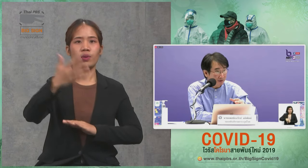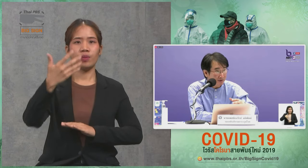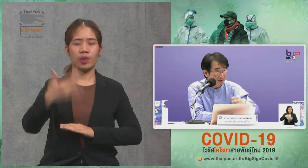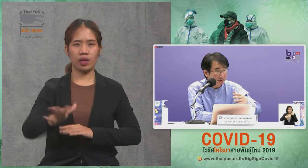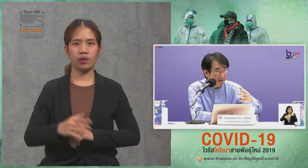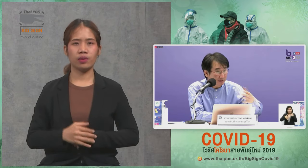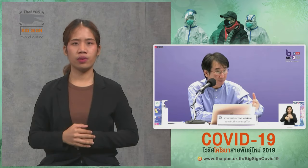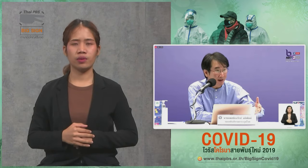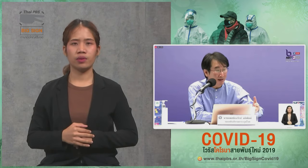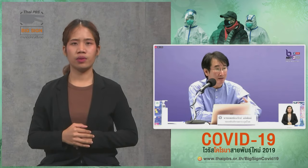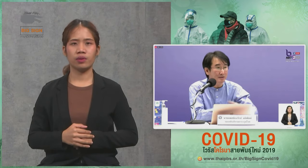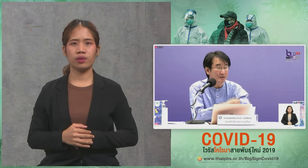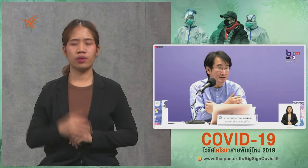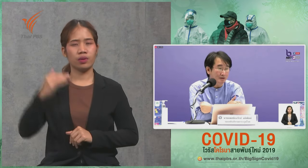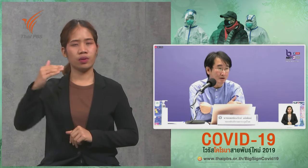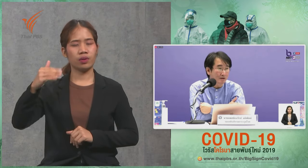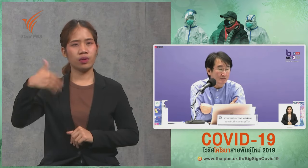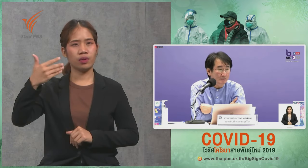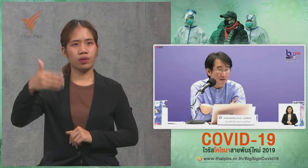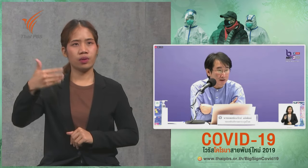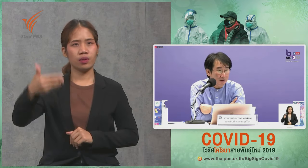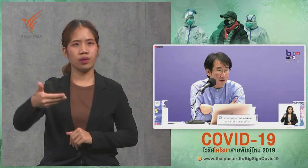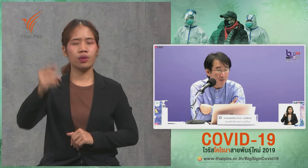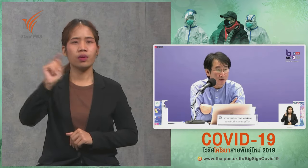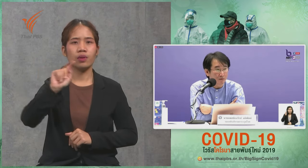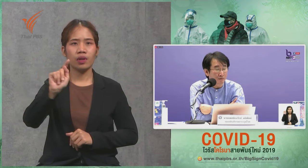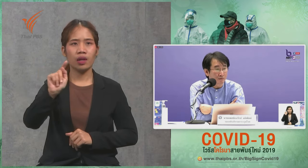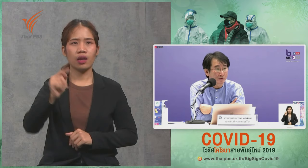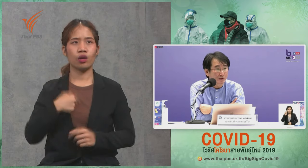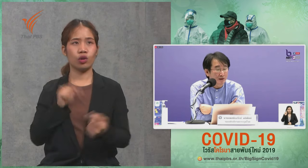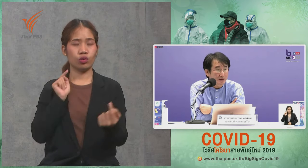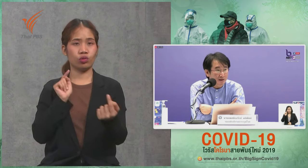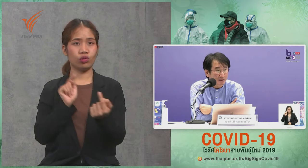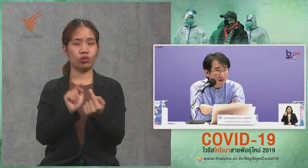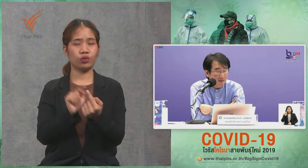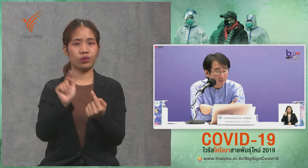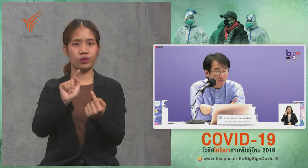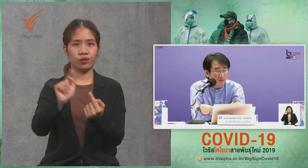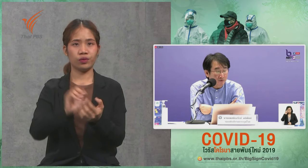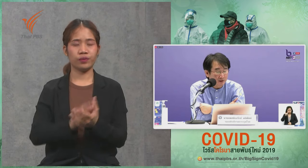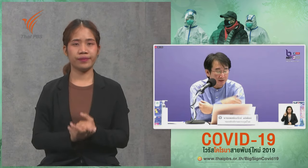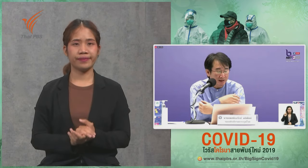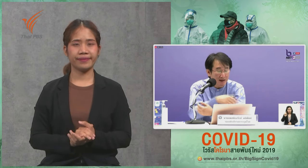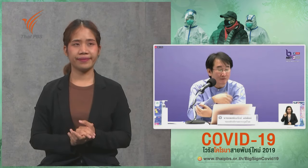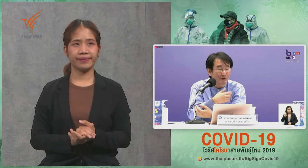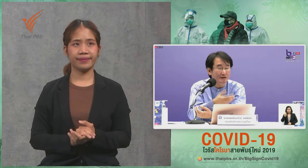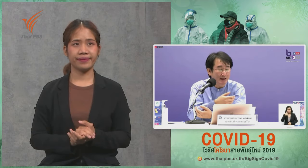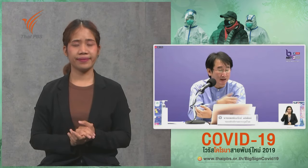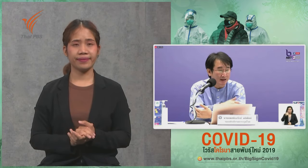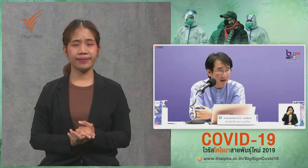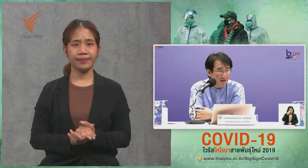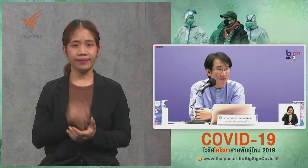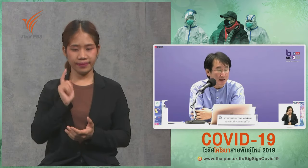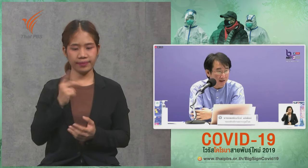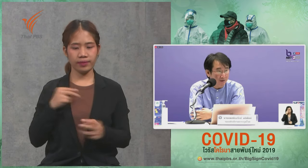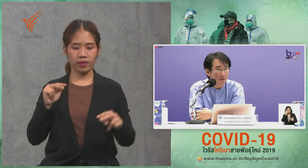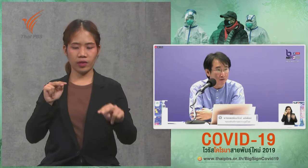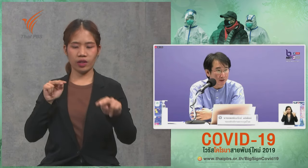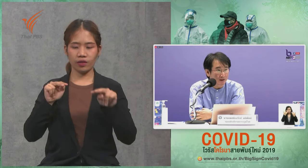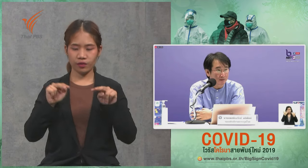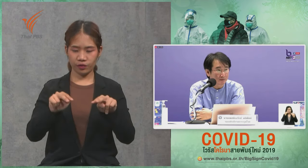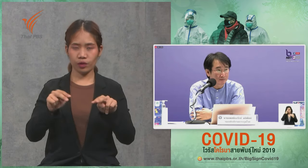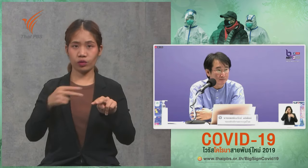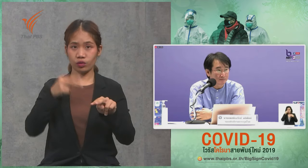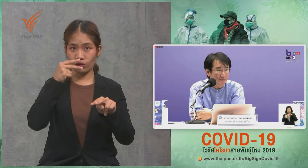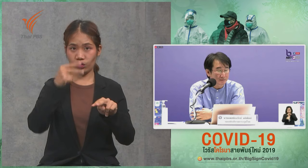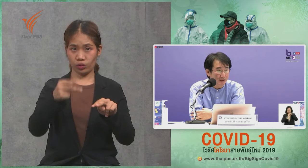ะครับถัดไปนี่ก็คือจะต้องเข้าไปอยู่ในการเฝ้าสังเกตอาการแล้วก็กักกันโร